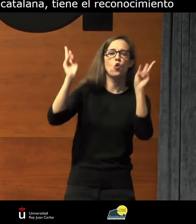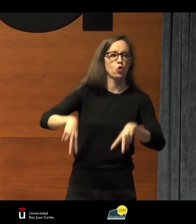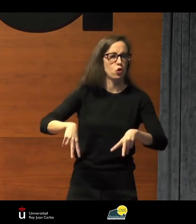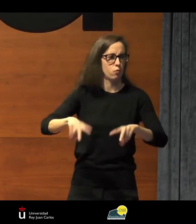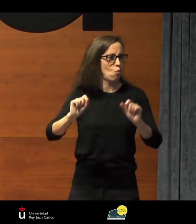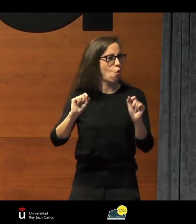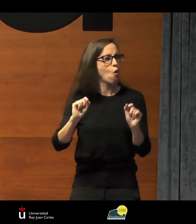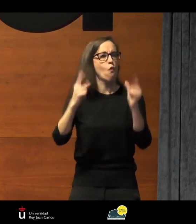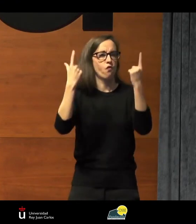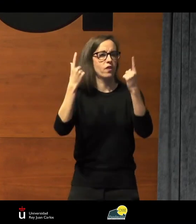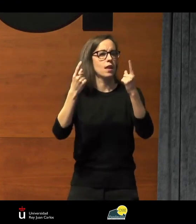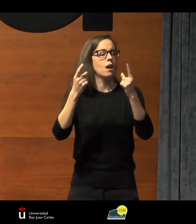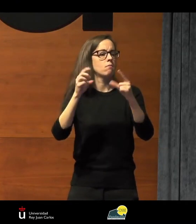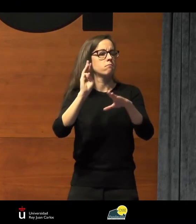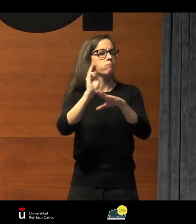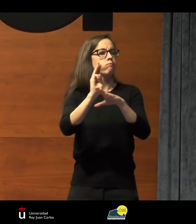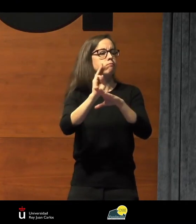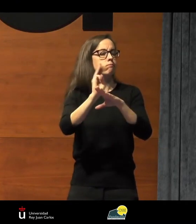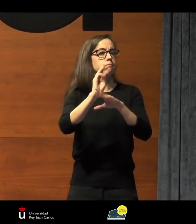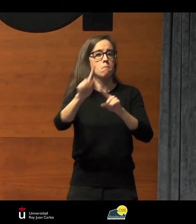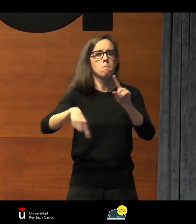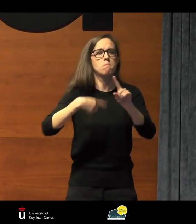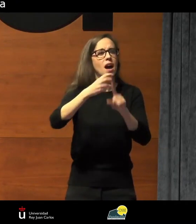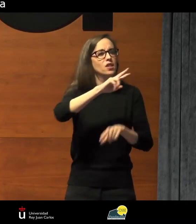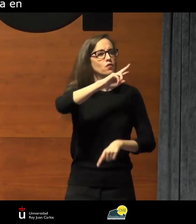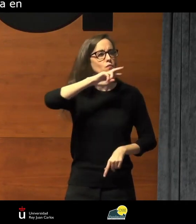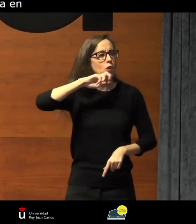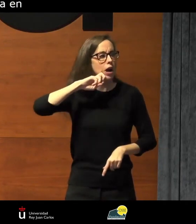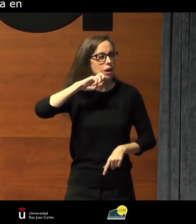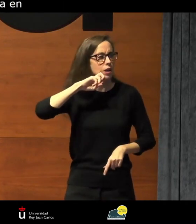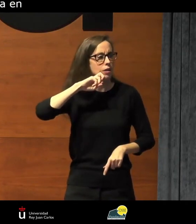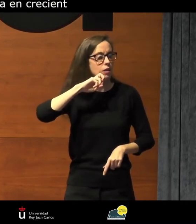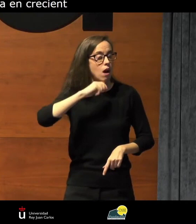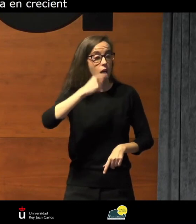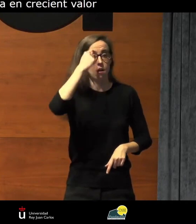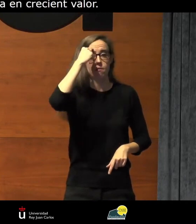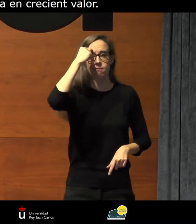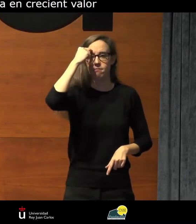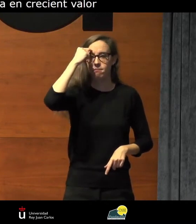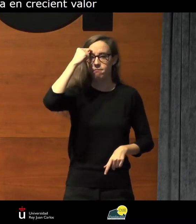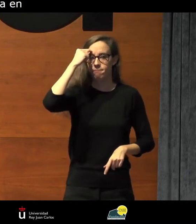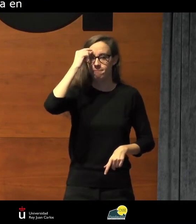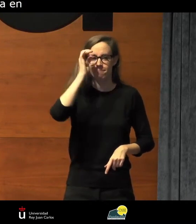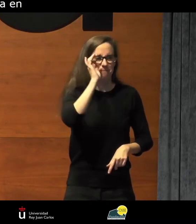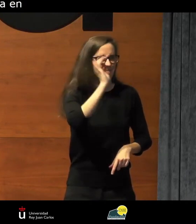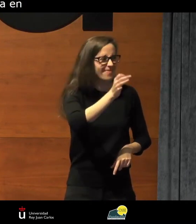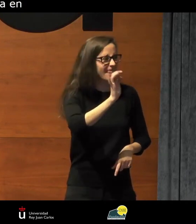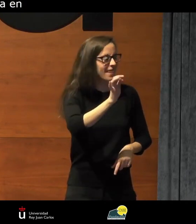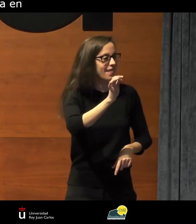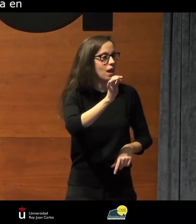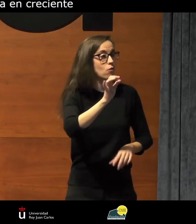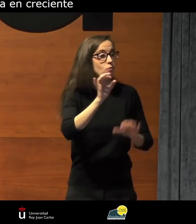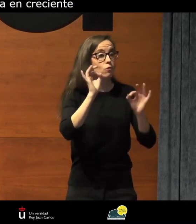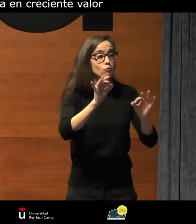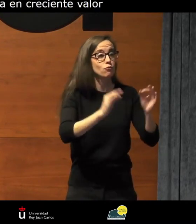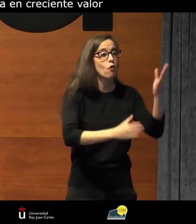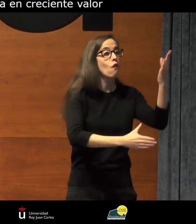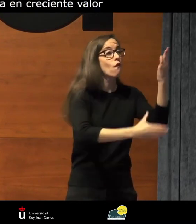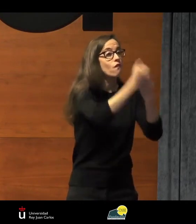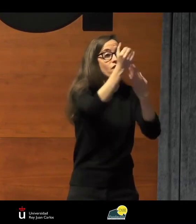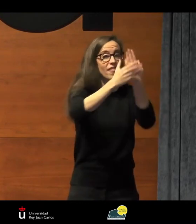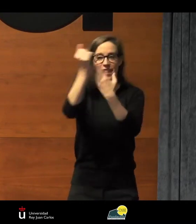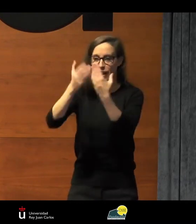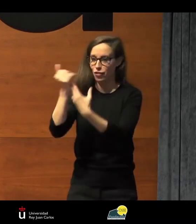y es puesta en creciente valor. Por cierto, parece que nos unen también las celebraciones.